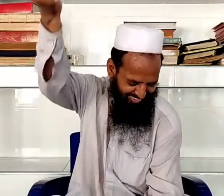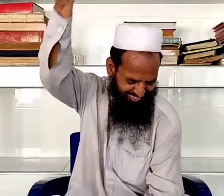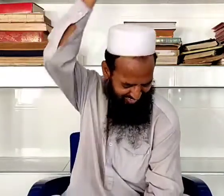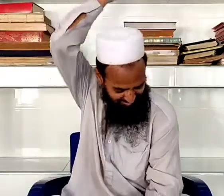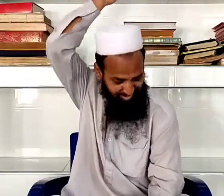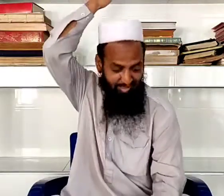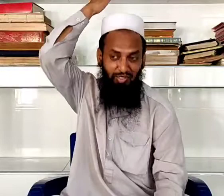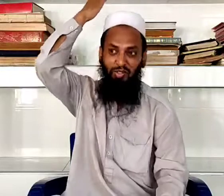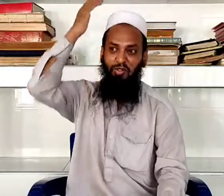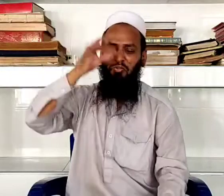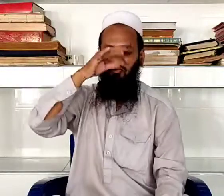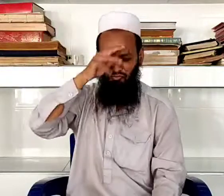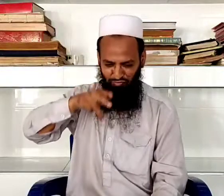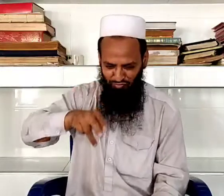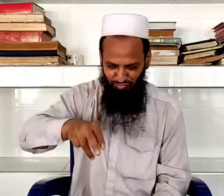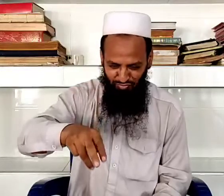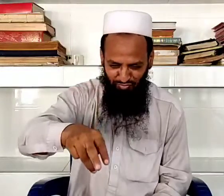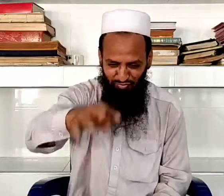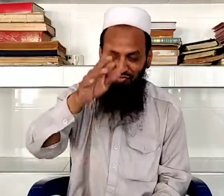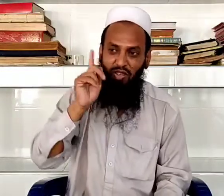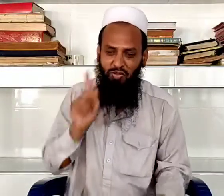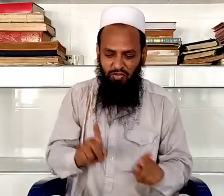اللہ تعالی عنہ دے حقیقی بیٹے اور